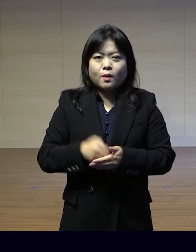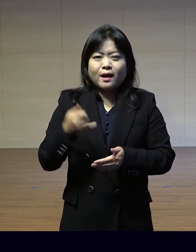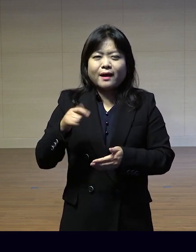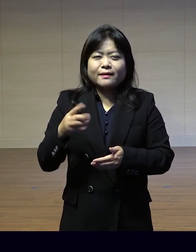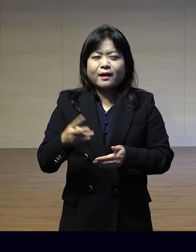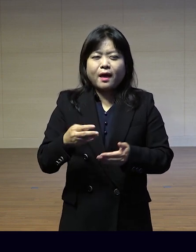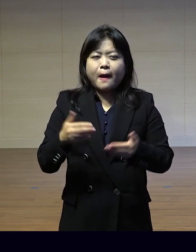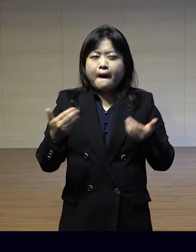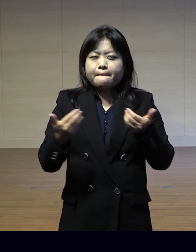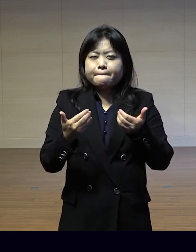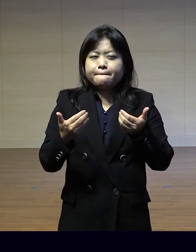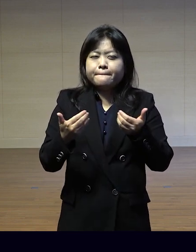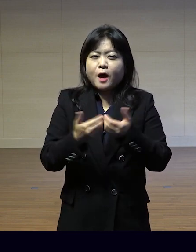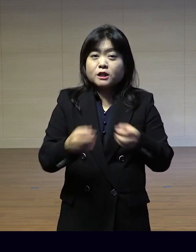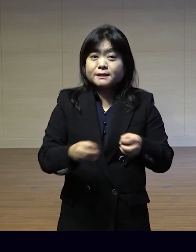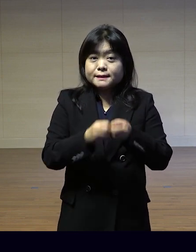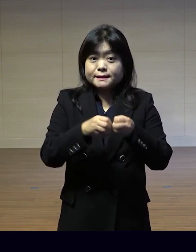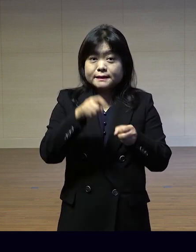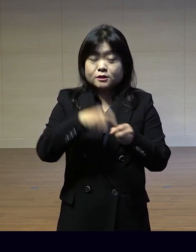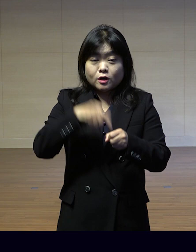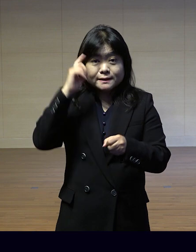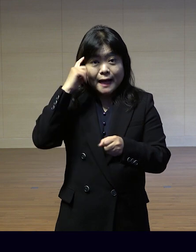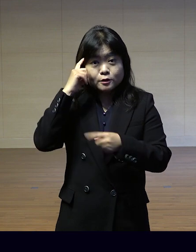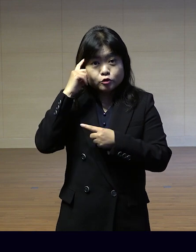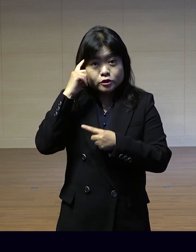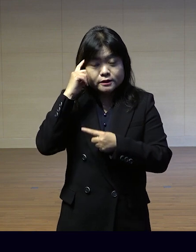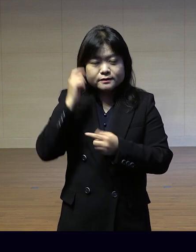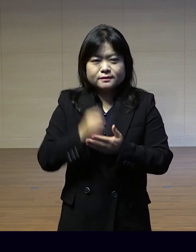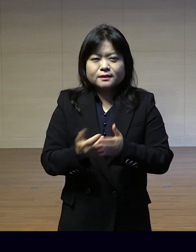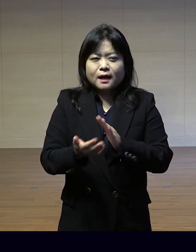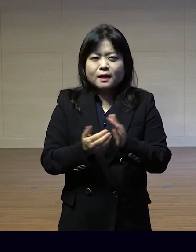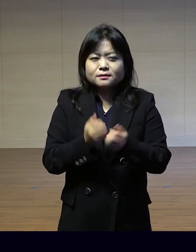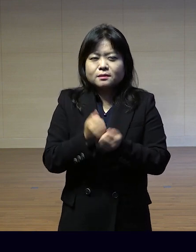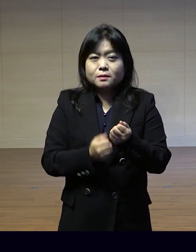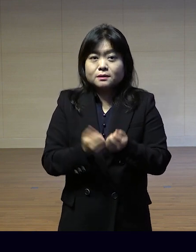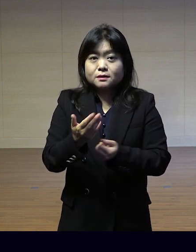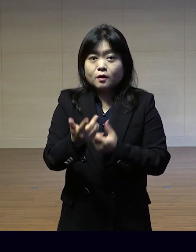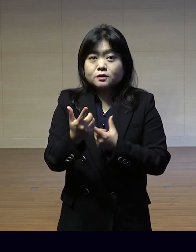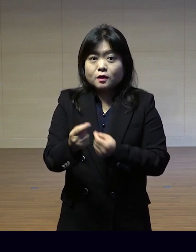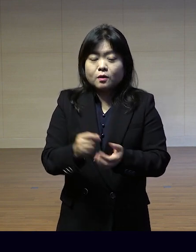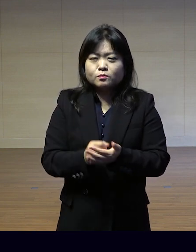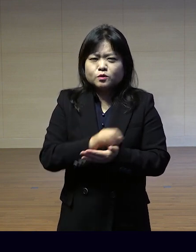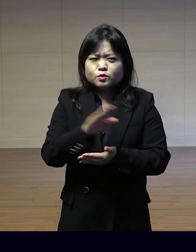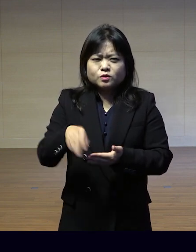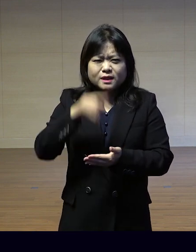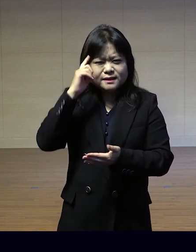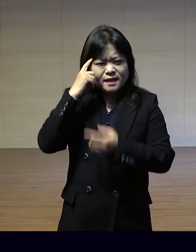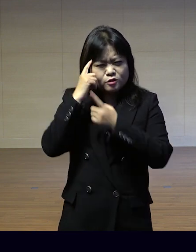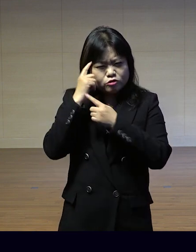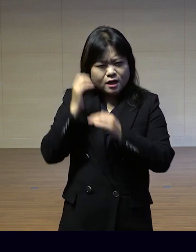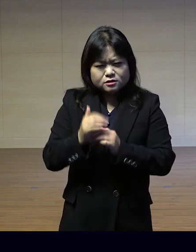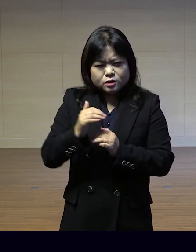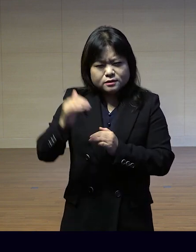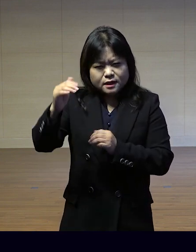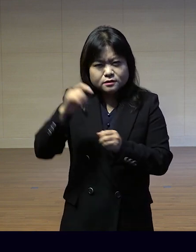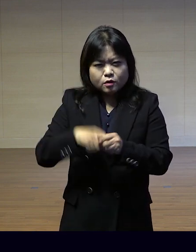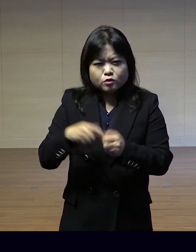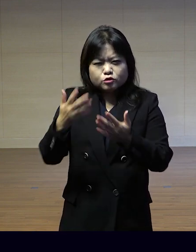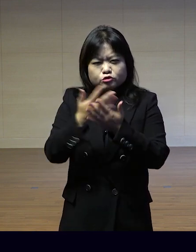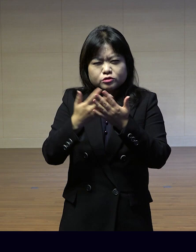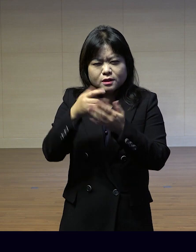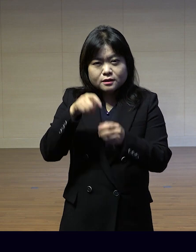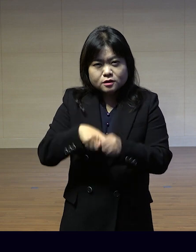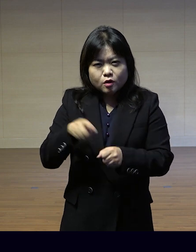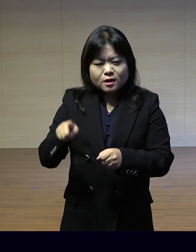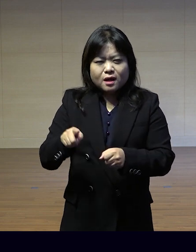해결의 이 변증적인 사유는 결국 아까 말씀드린 것처럼 우리의 사유가 저차적이고 추상적이고